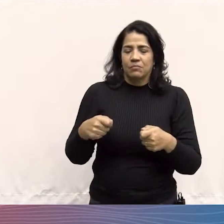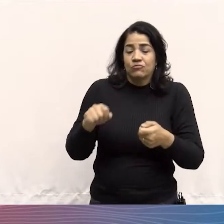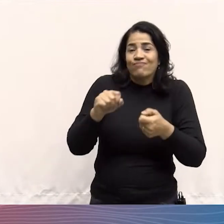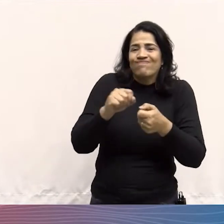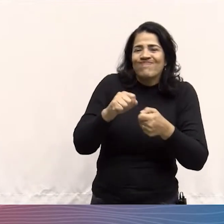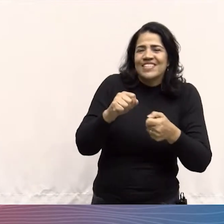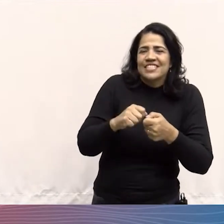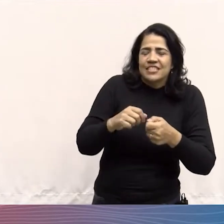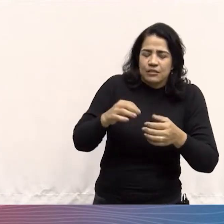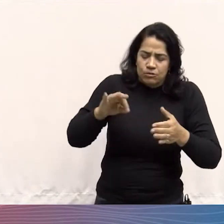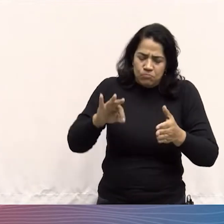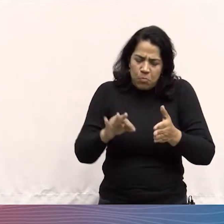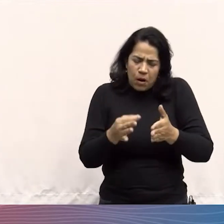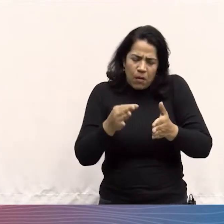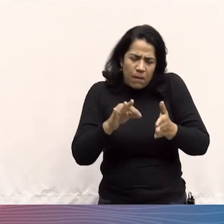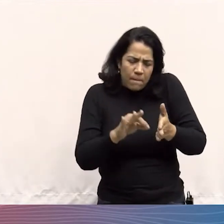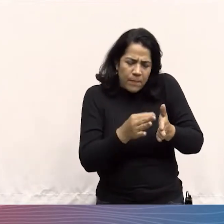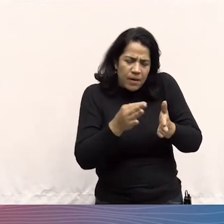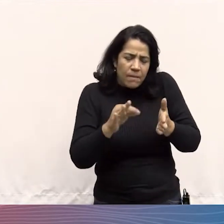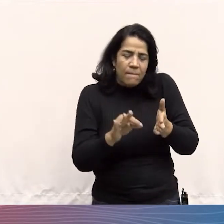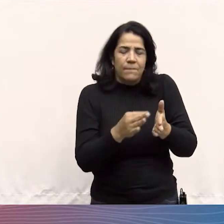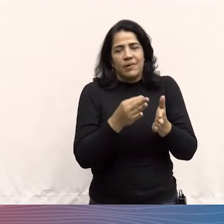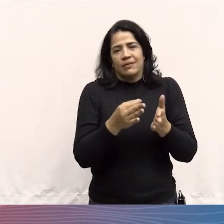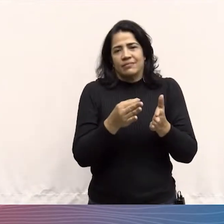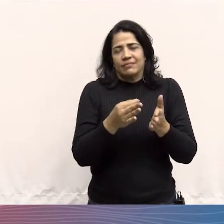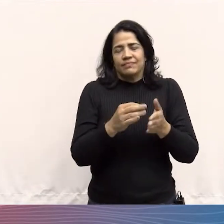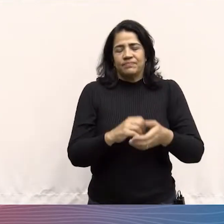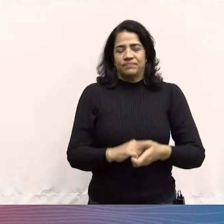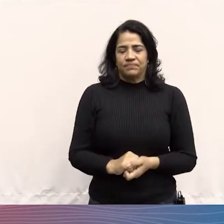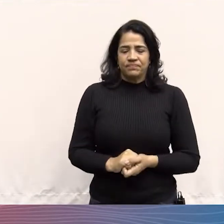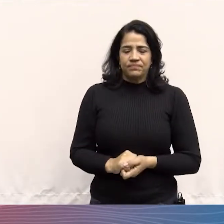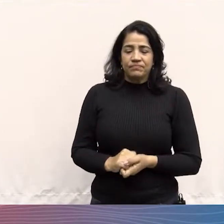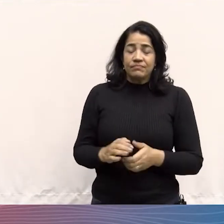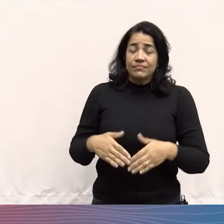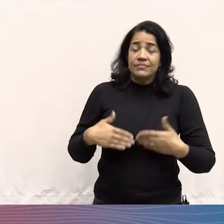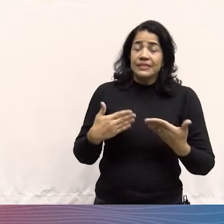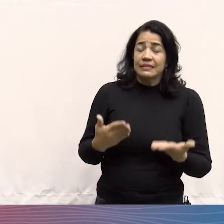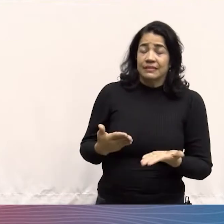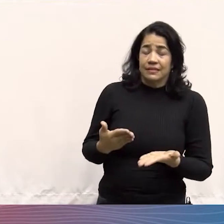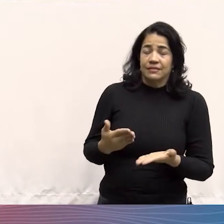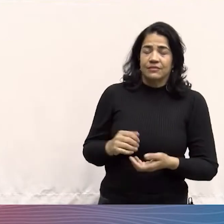costurar. Então, irmãos, esse linho finíssimo